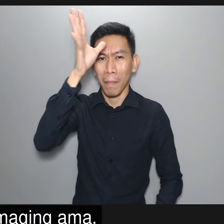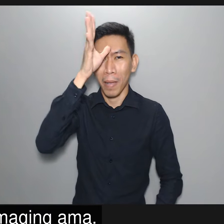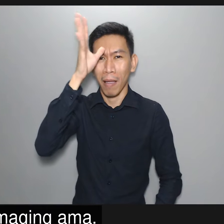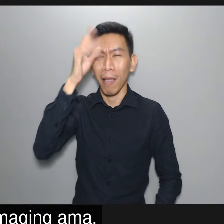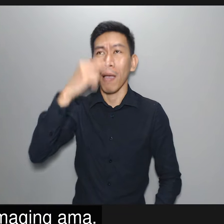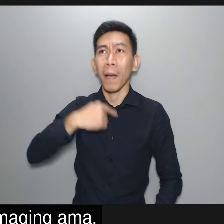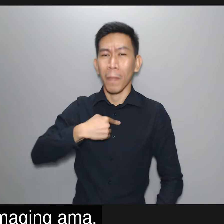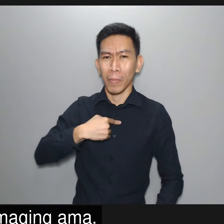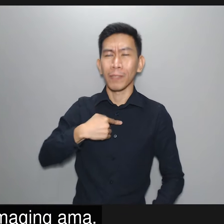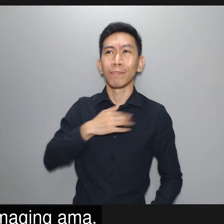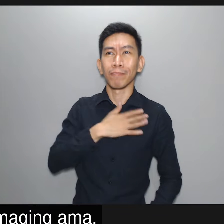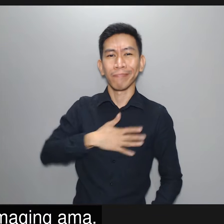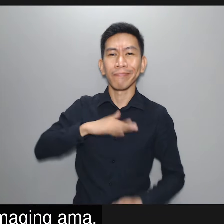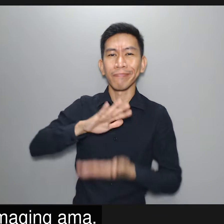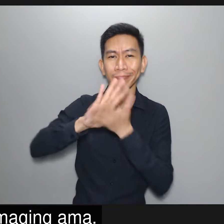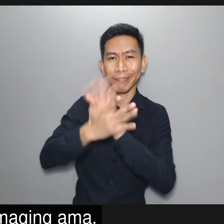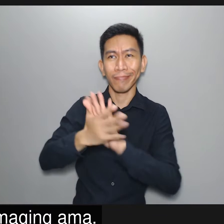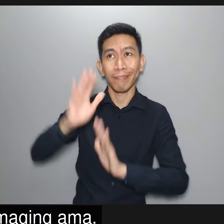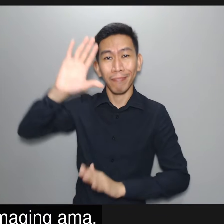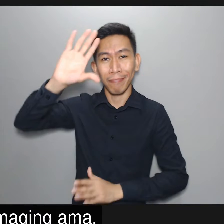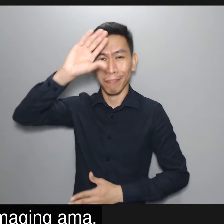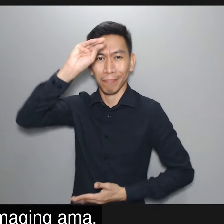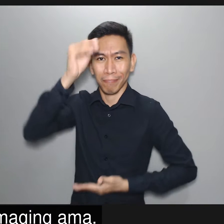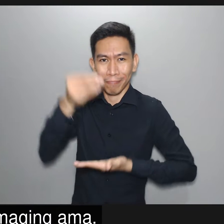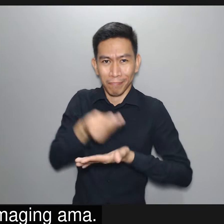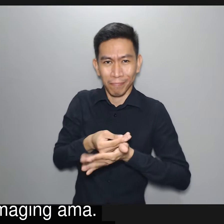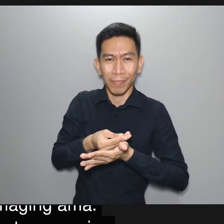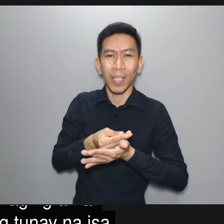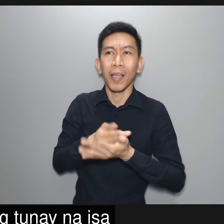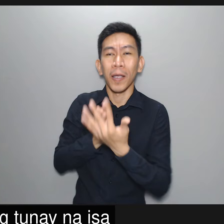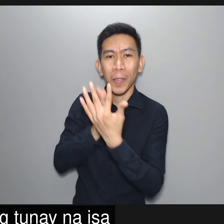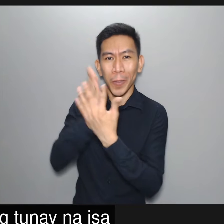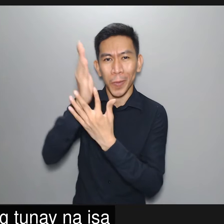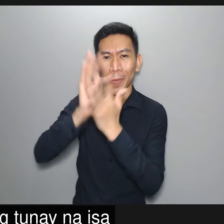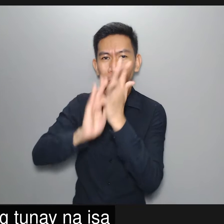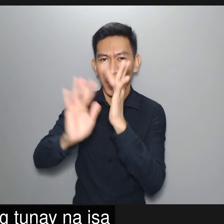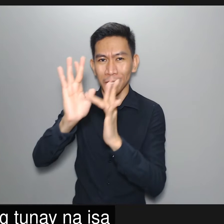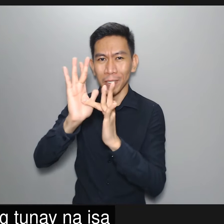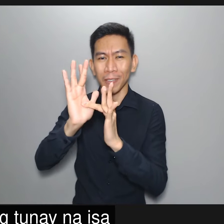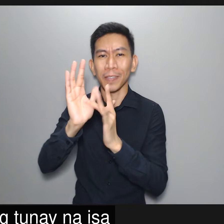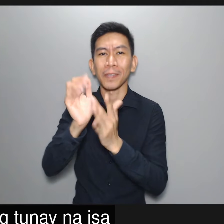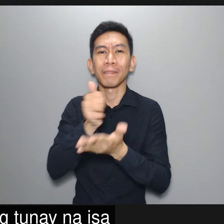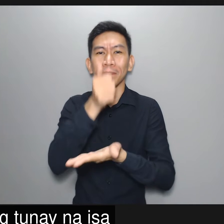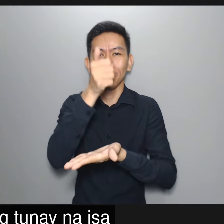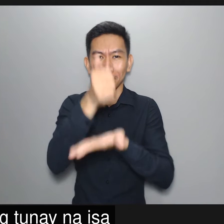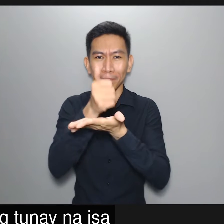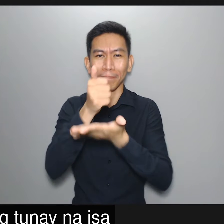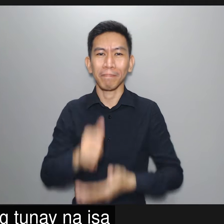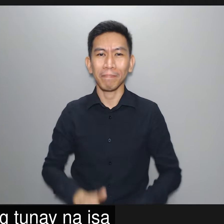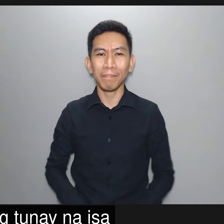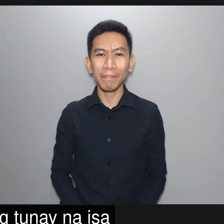isa sa iyong mga anak, alang-alang kay Jesus. Amen.